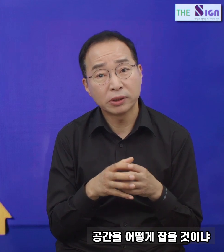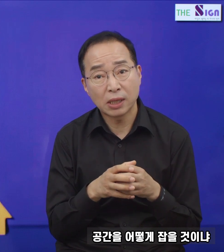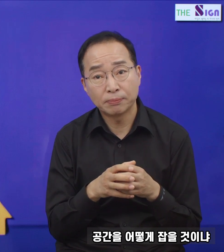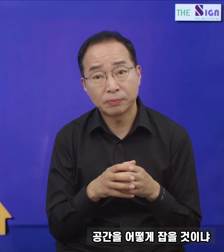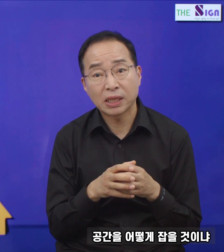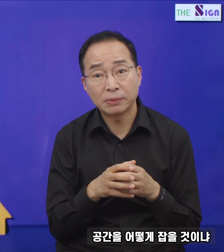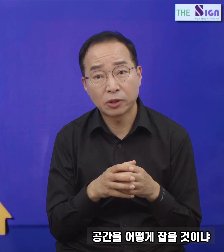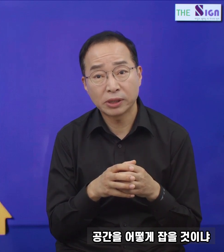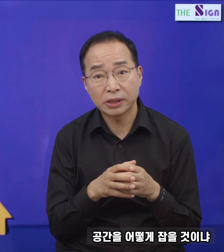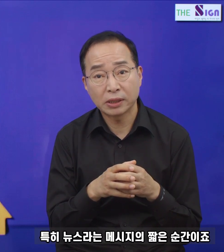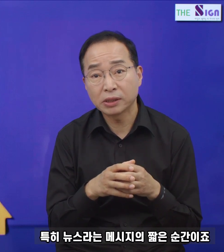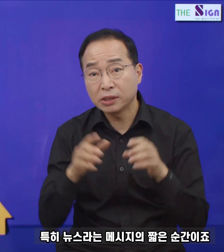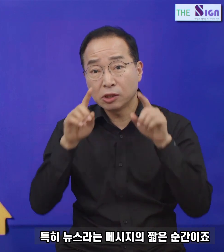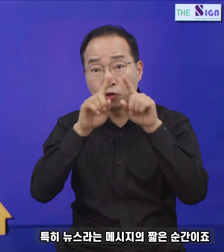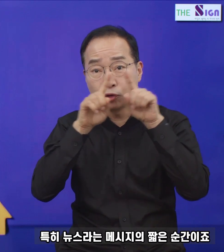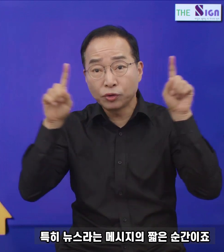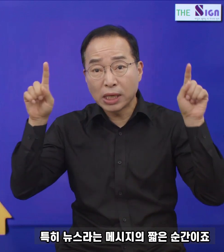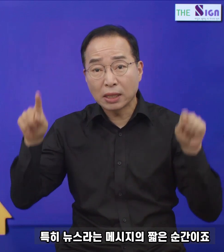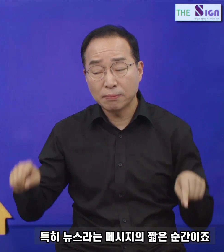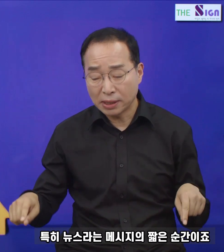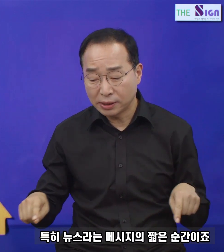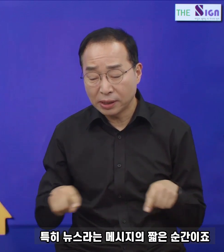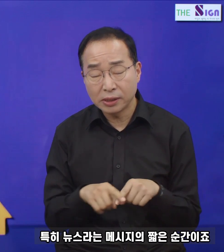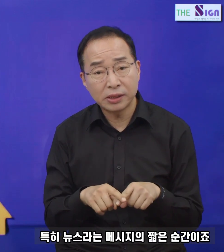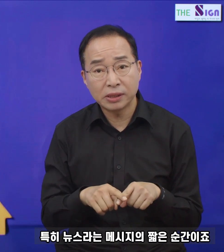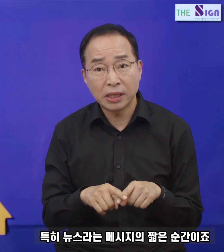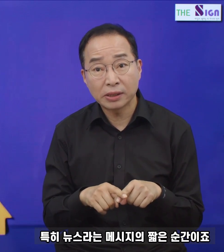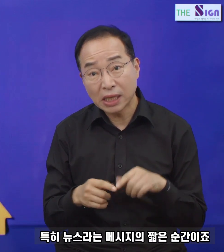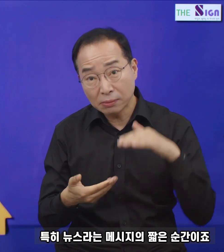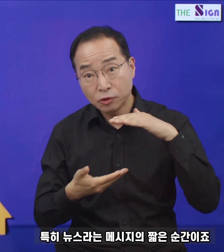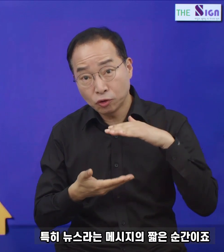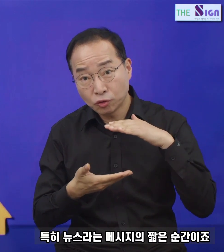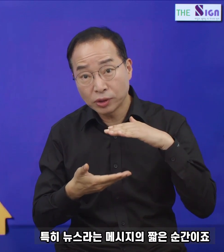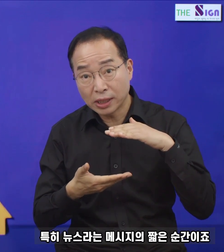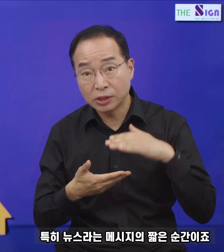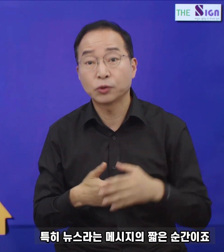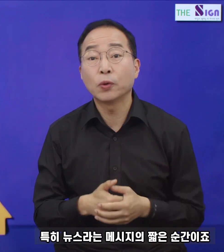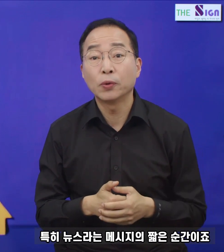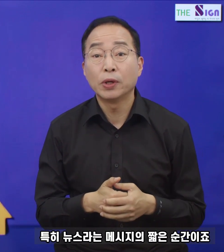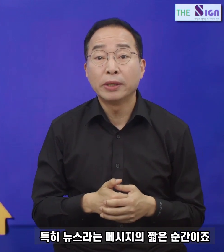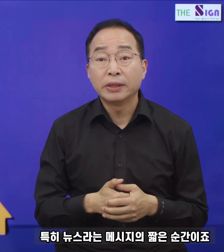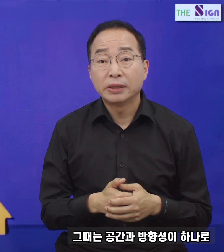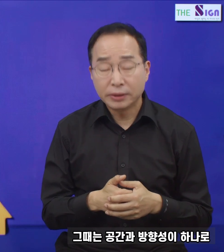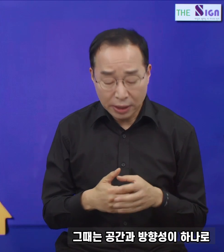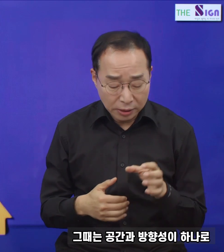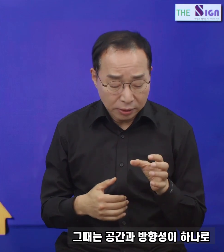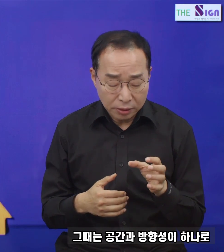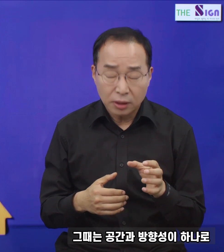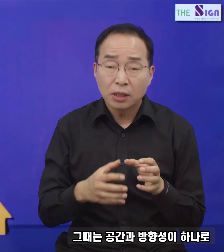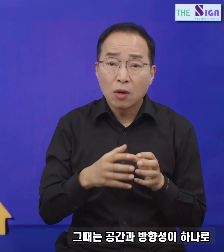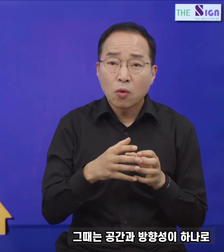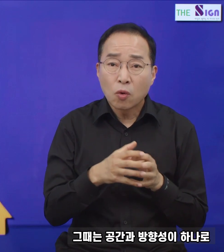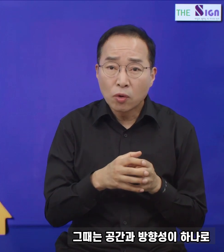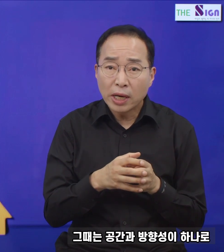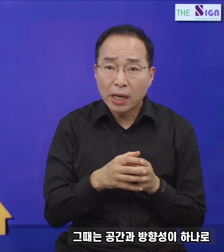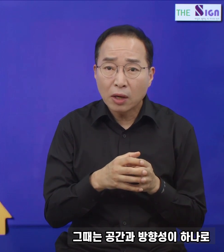어떻게 잡을 것이냐. 특히 이제 뉴스라는 메시지의 짧은 순간이죠. 그때는